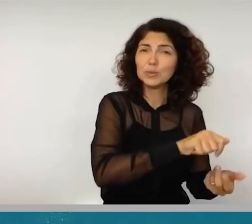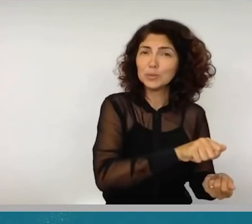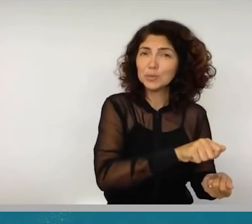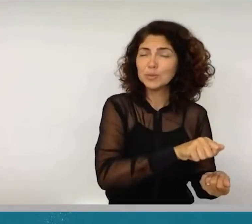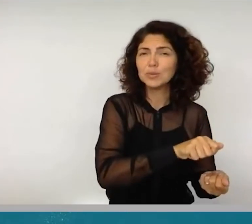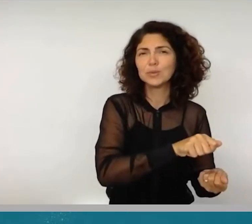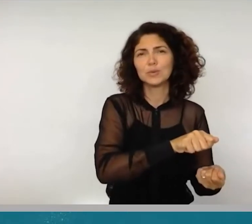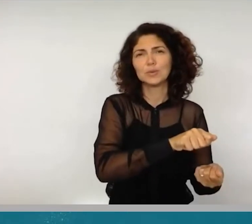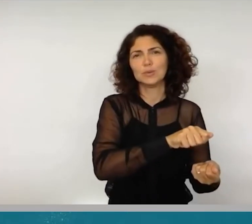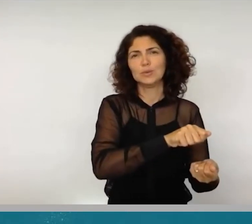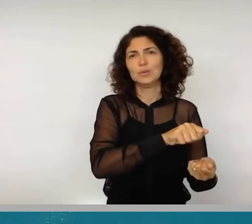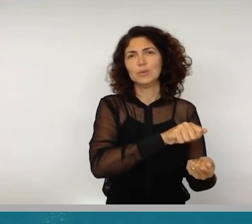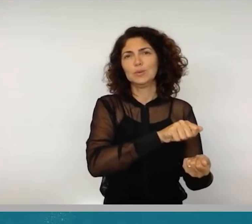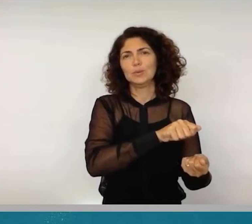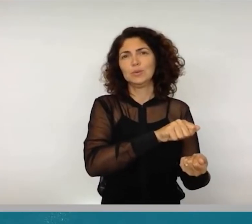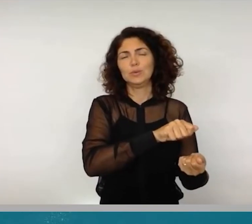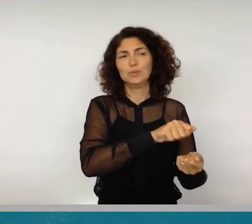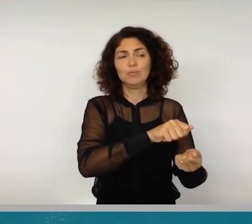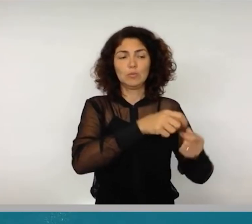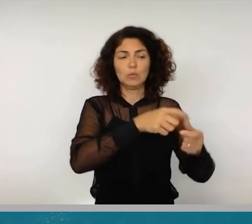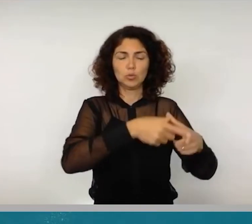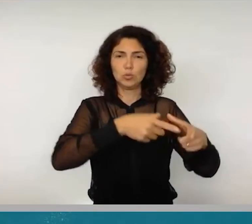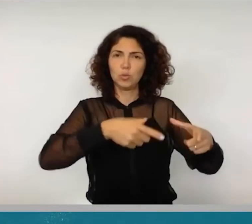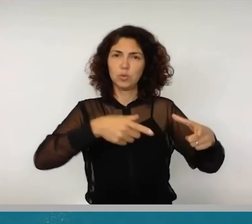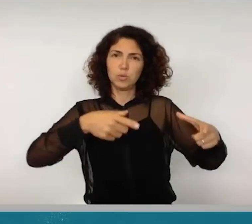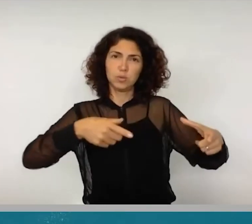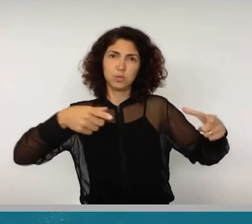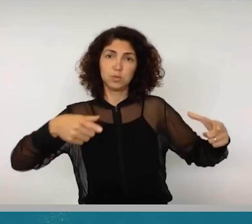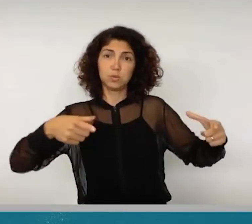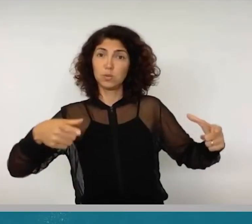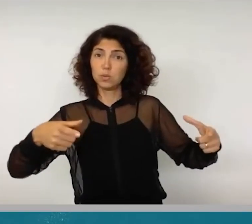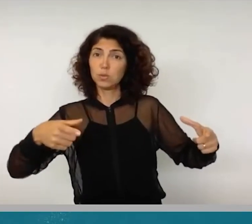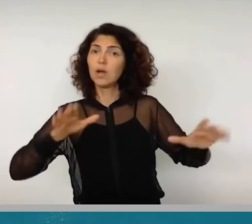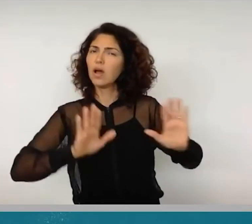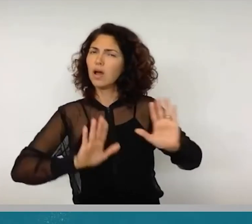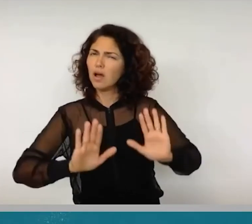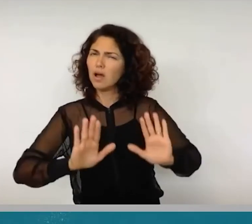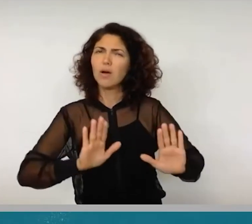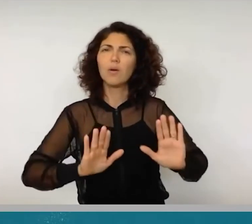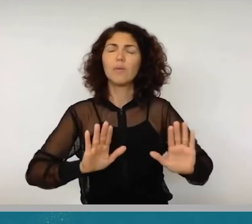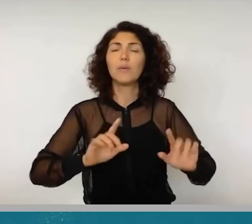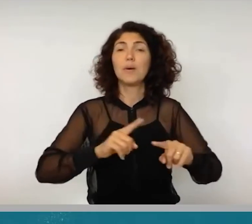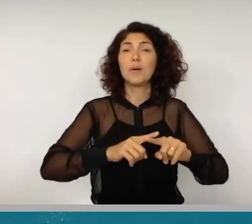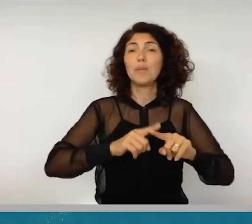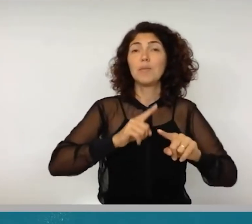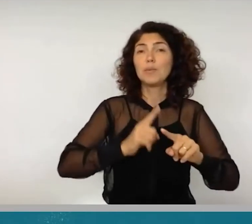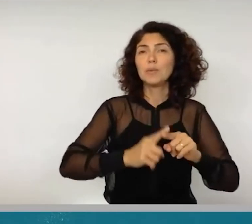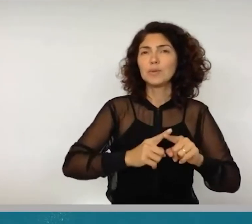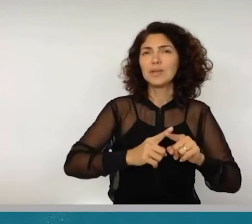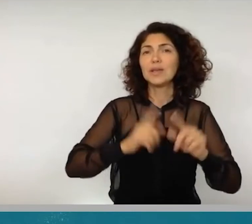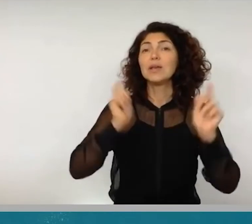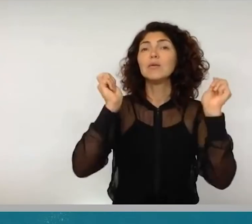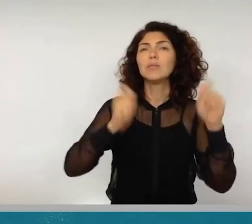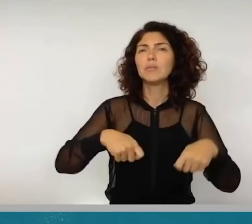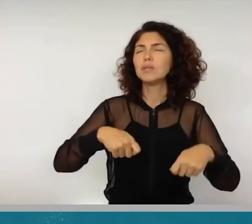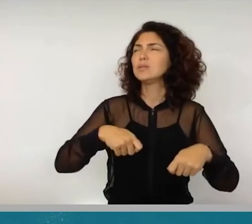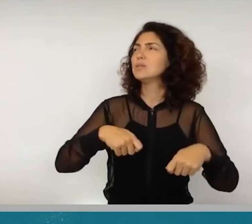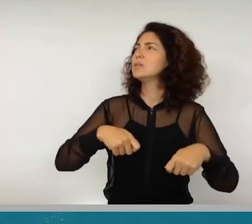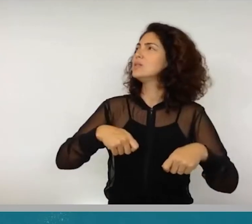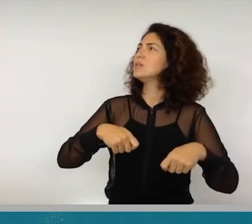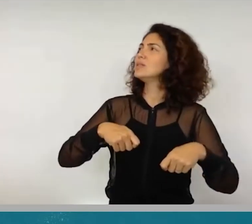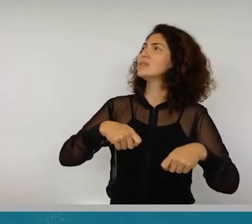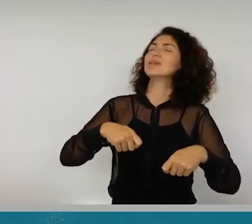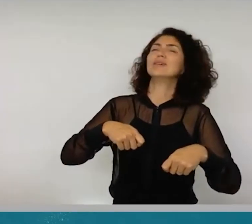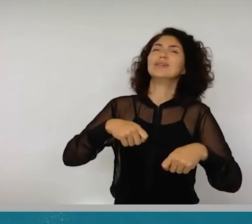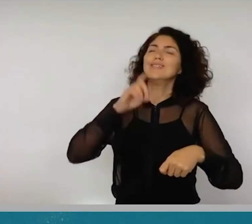onde ladrões escavam e roubam, mas ajuntei para vós outros tesouros no céu, onde traça e nem